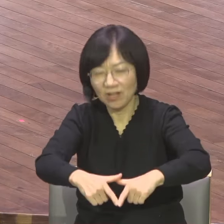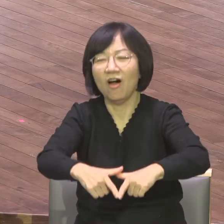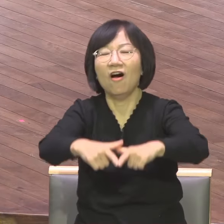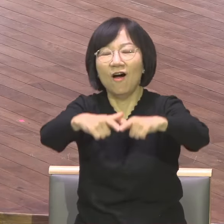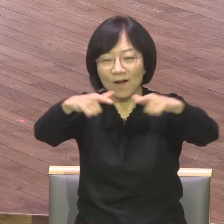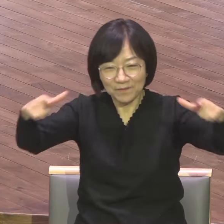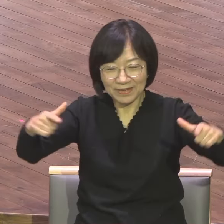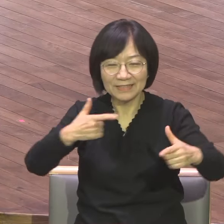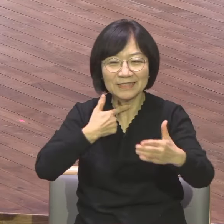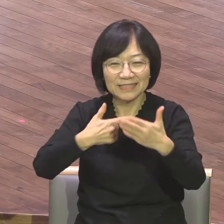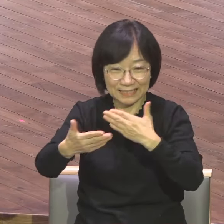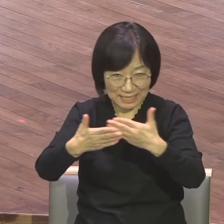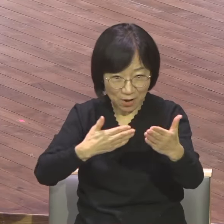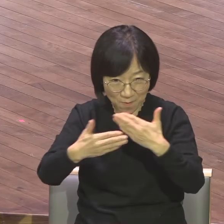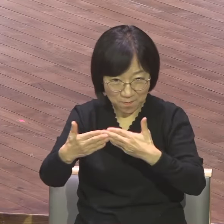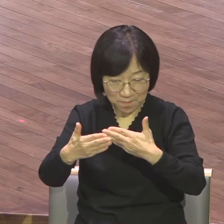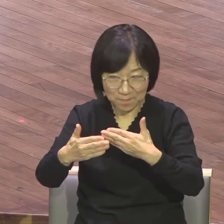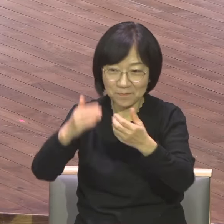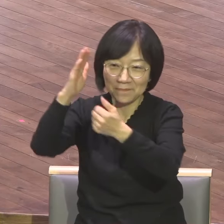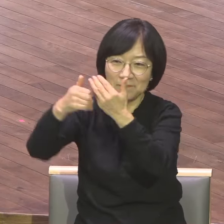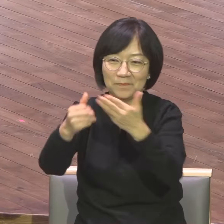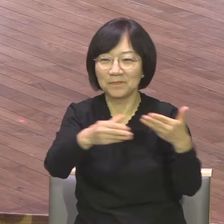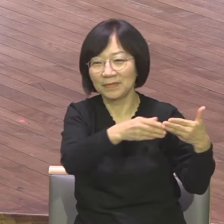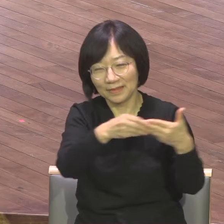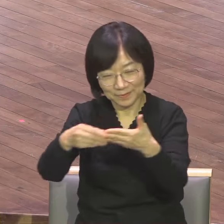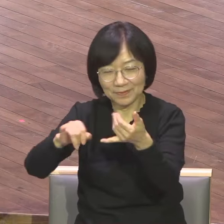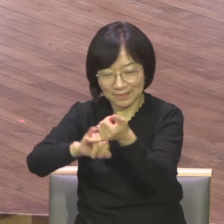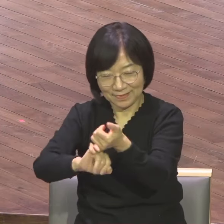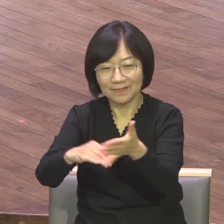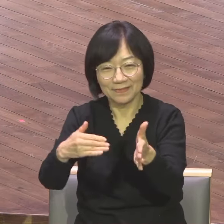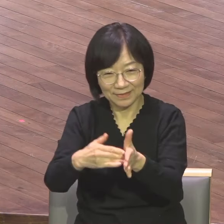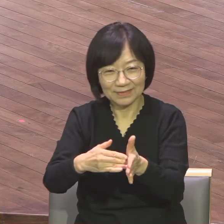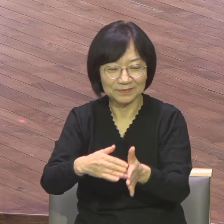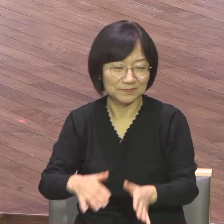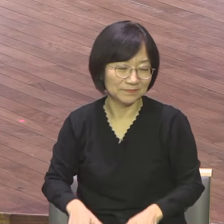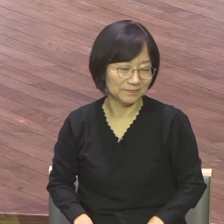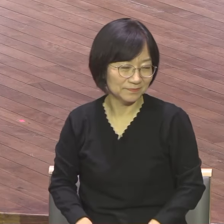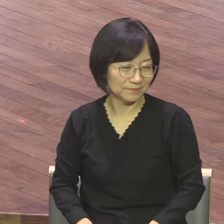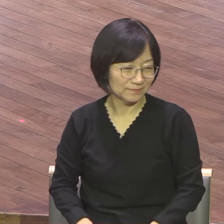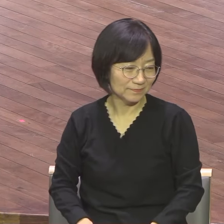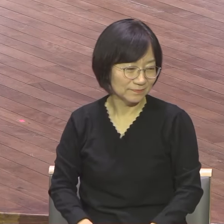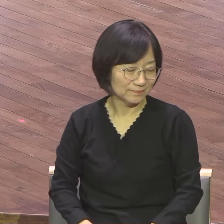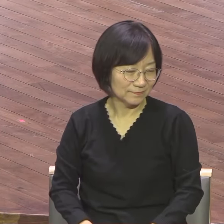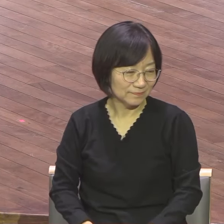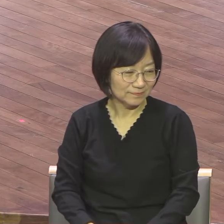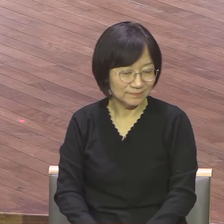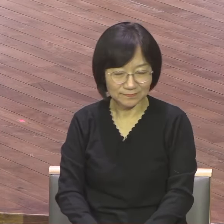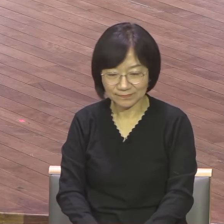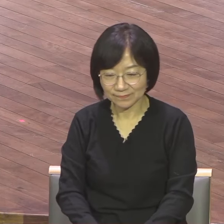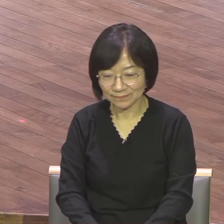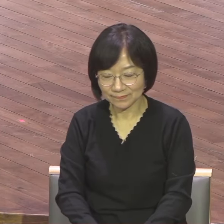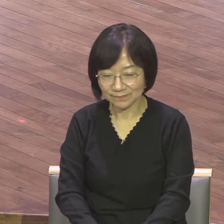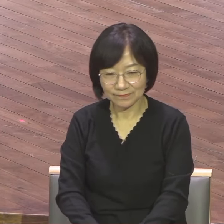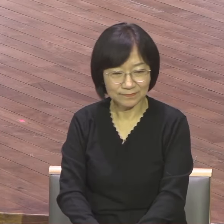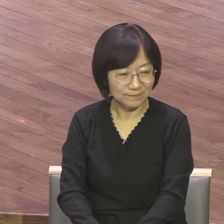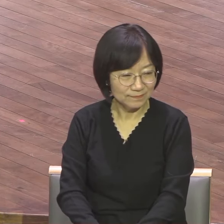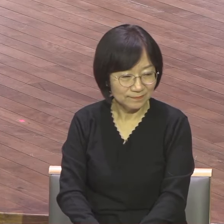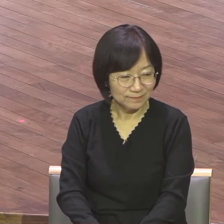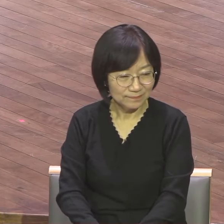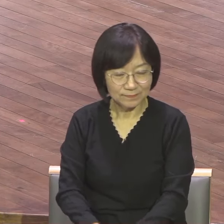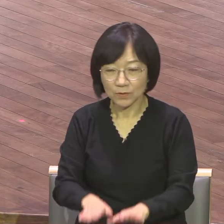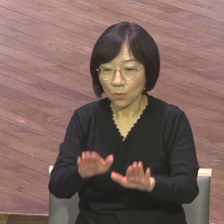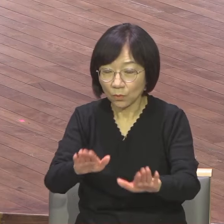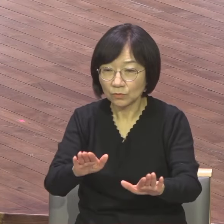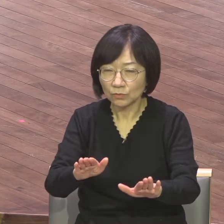체험할 수 있도록 인도하시겠다는 것입니다. 자, 오늘 중요한 것은요, 말씀 제목처럼 장막터